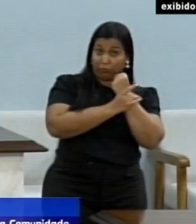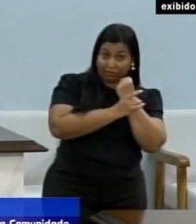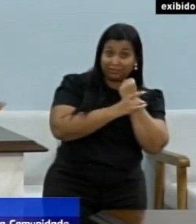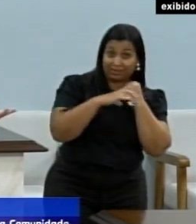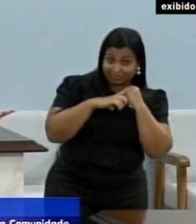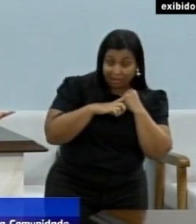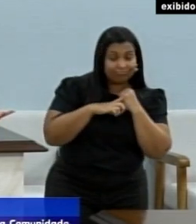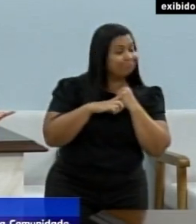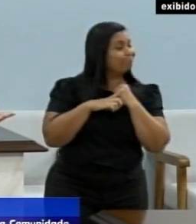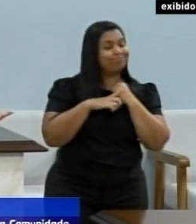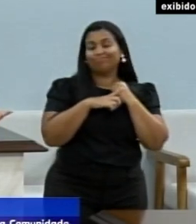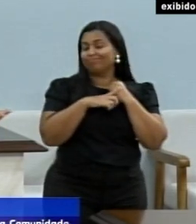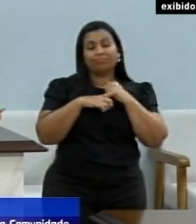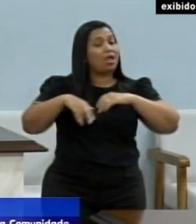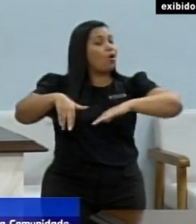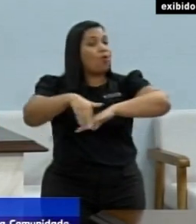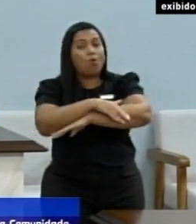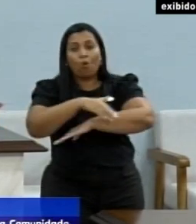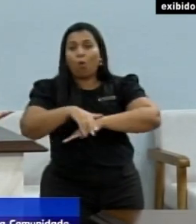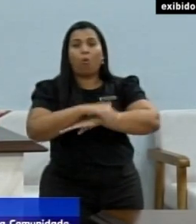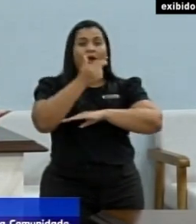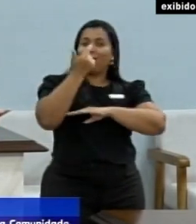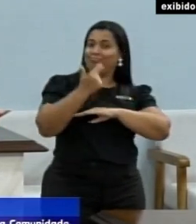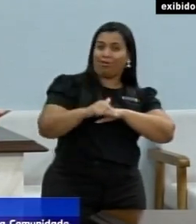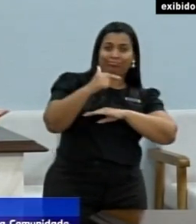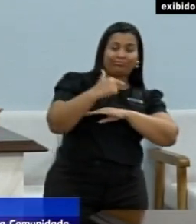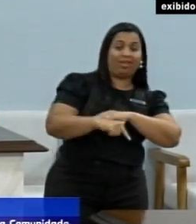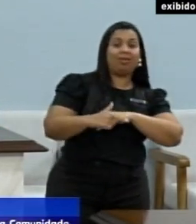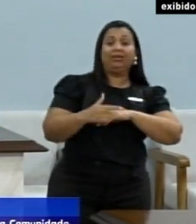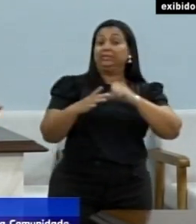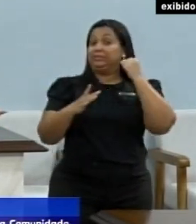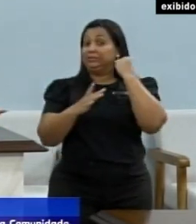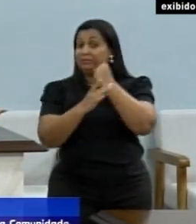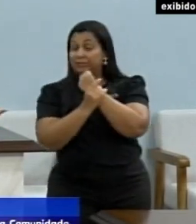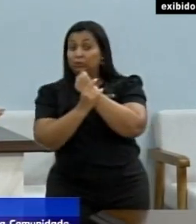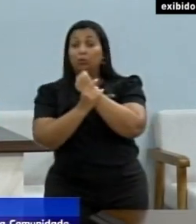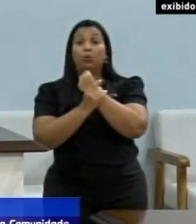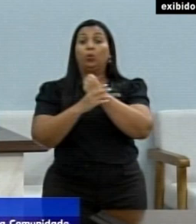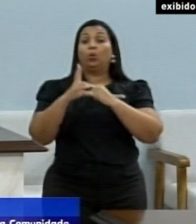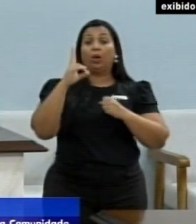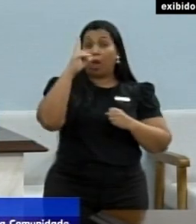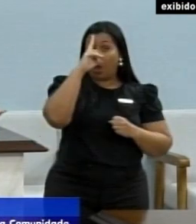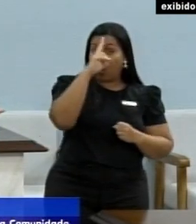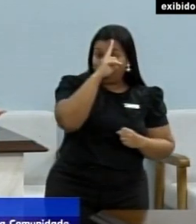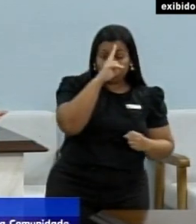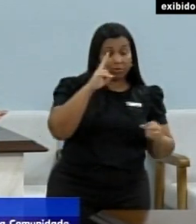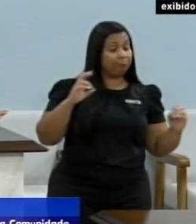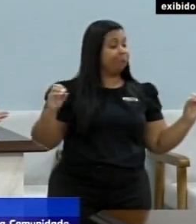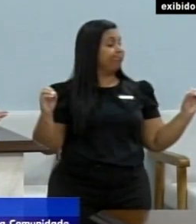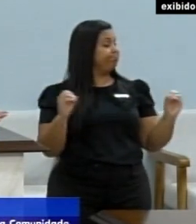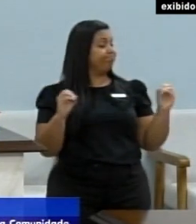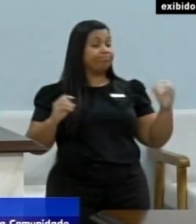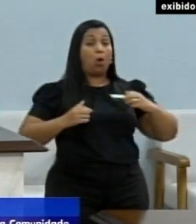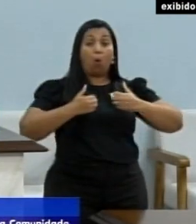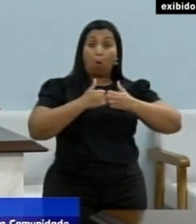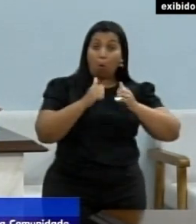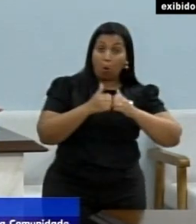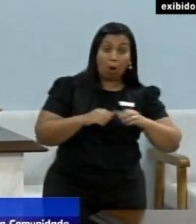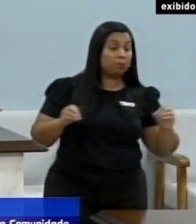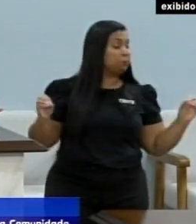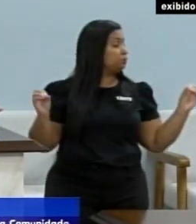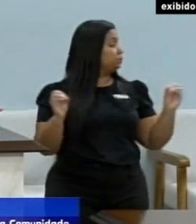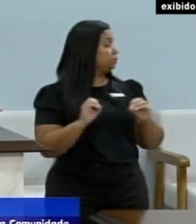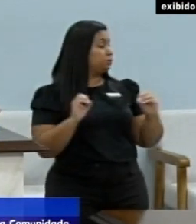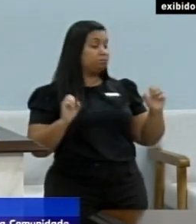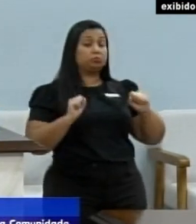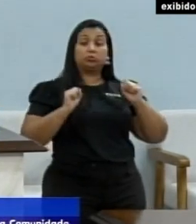Então nós não estamos seguras nas ruas, nós não estamos seguras nos Ubers, nós não estamos seguras dentro dos ônibus, porque a gente pode sofrer